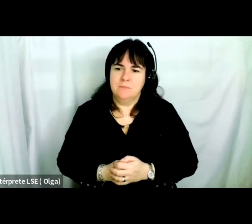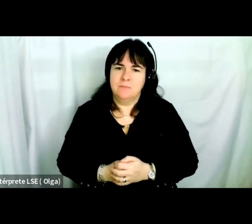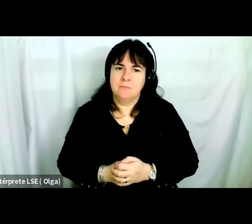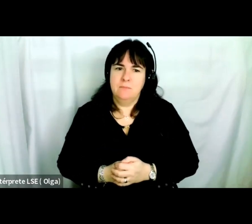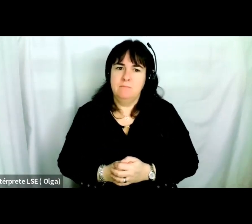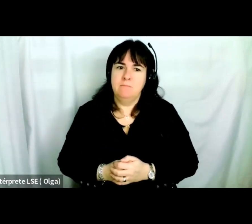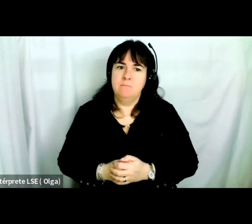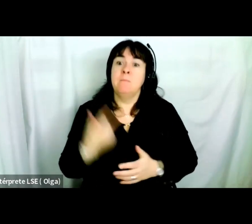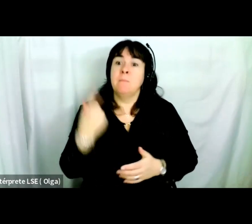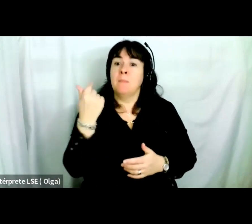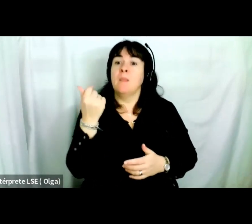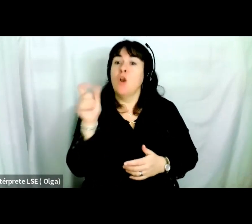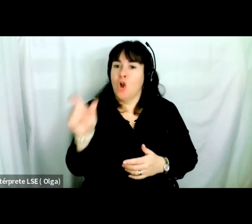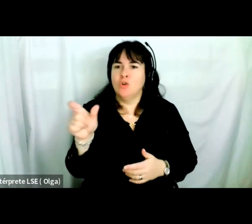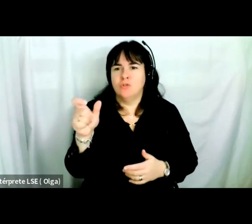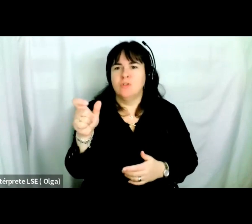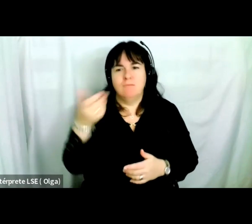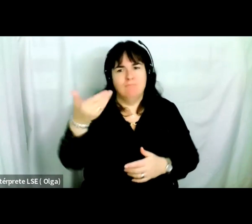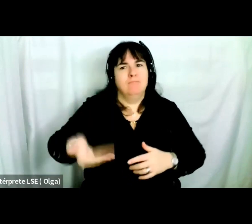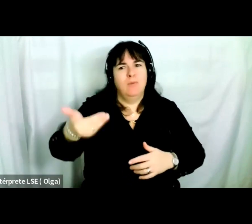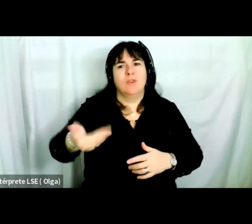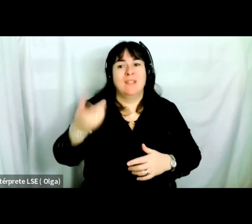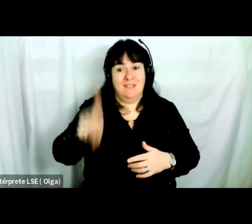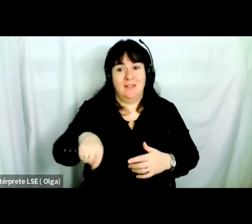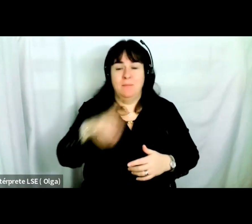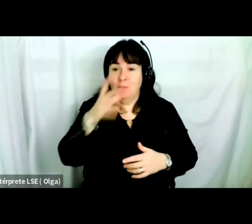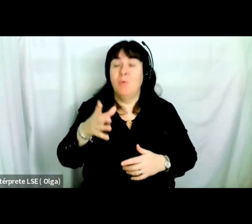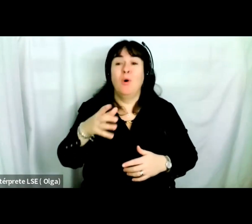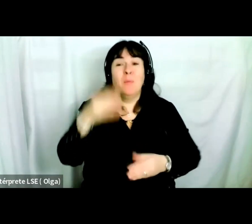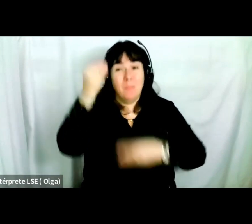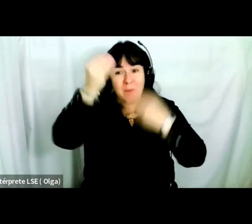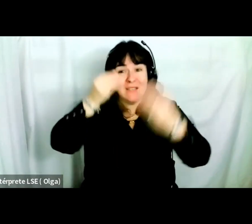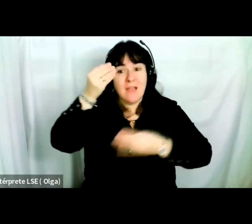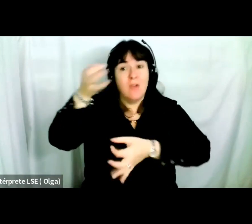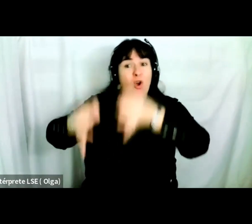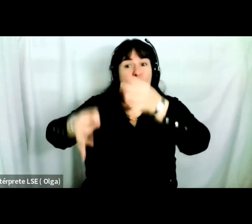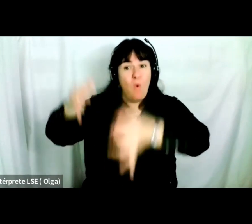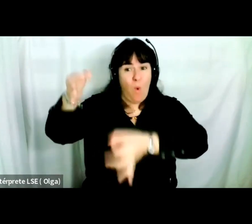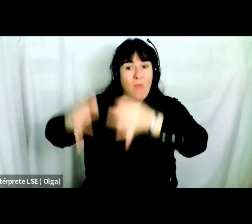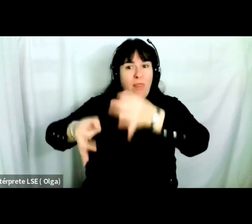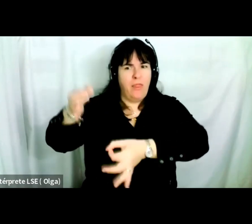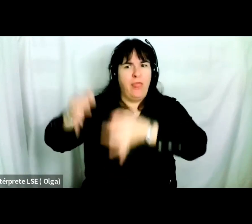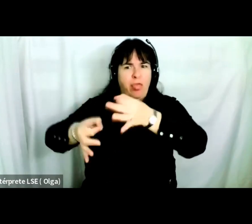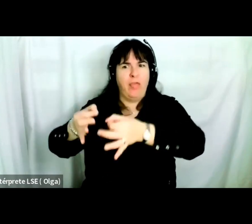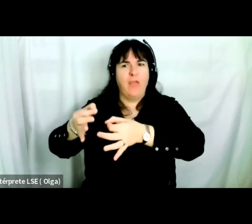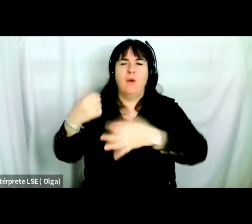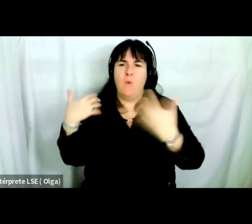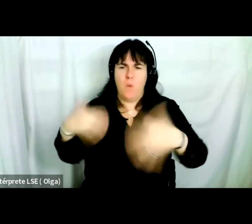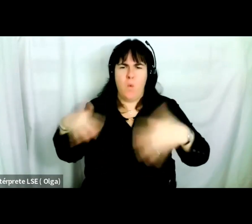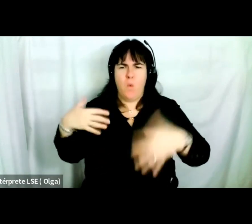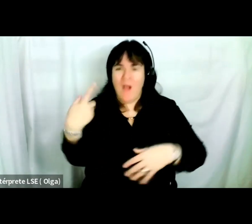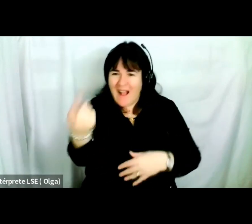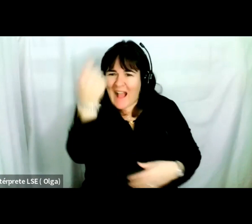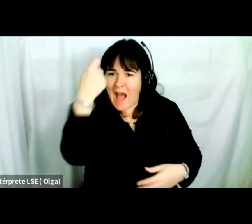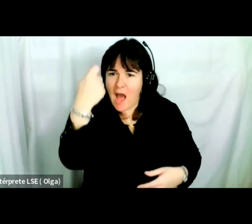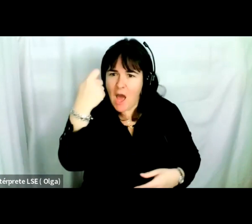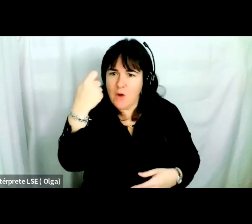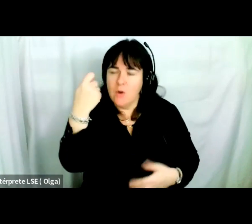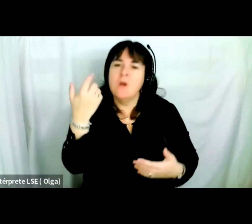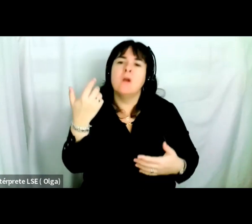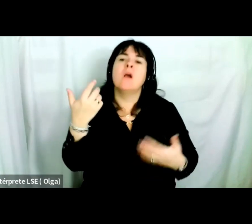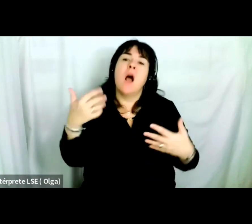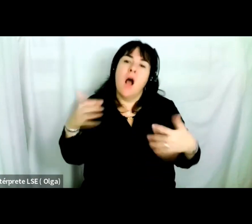El coste también hay que tenerlo en cuenta, es decir, un proceso judicial suele salir caro y todos lo sabemos, y aunque muchos de